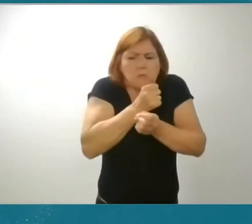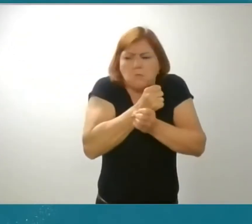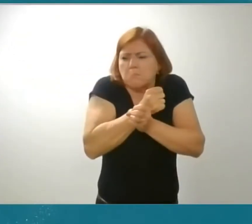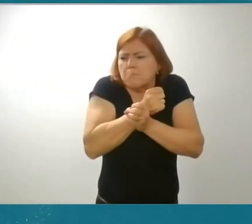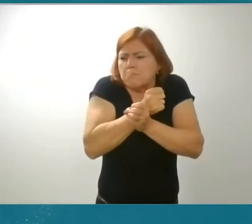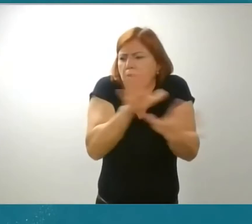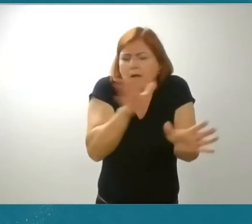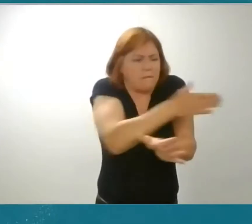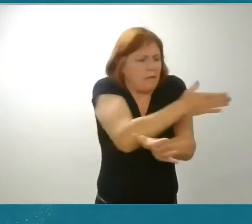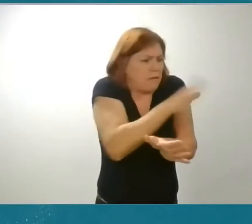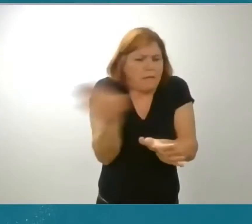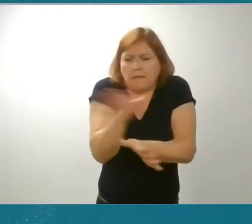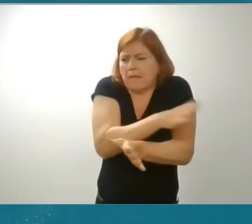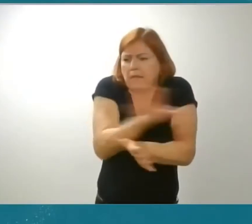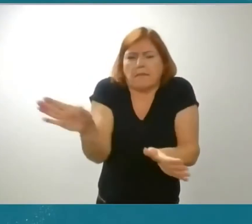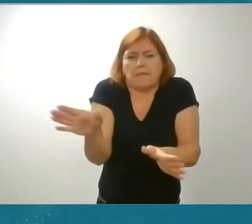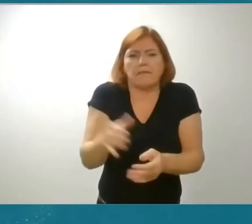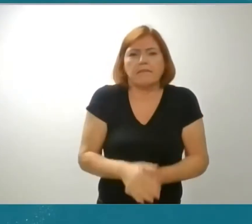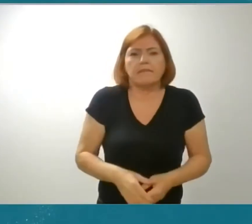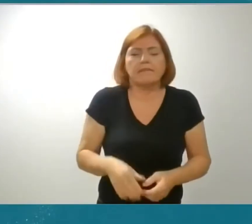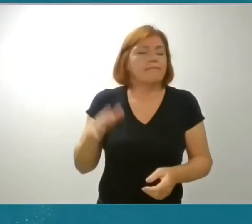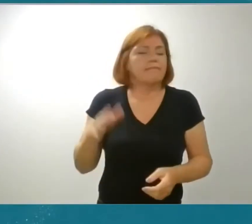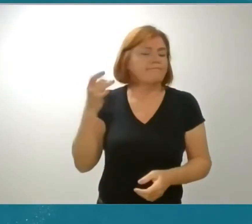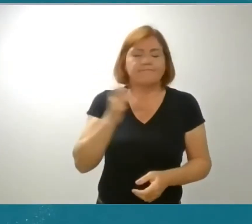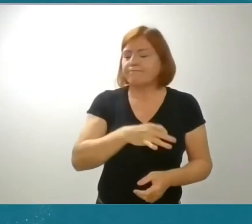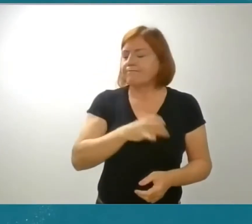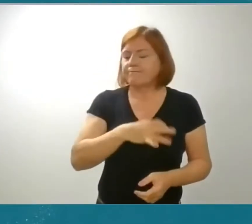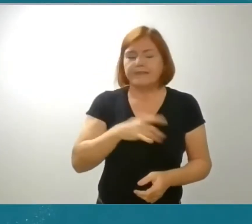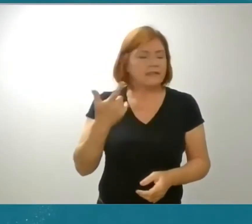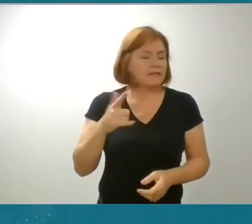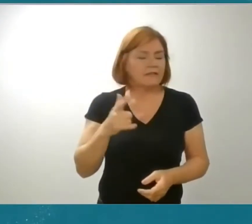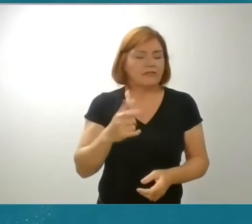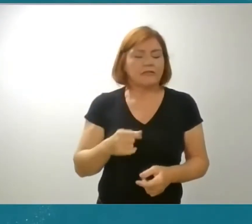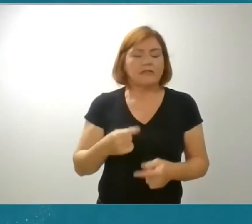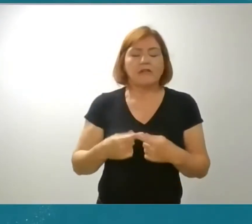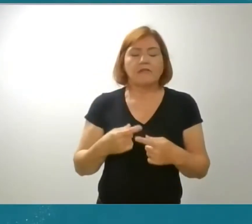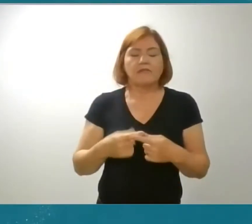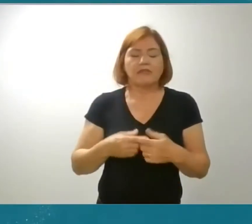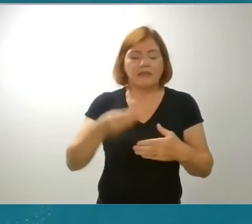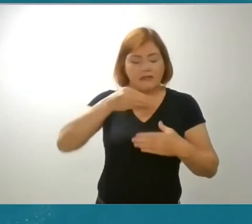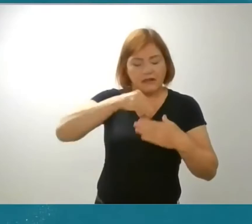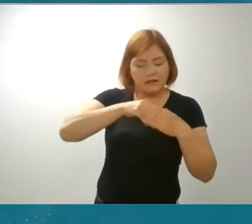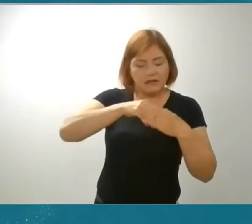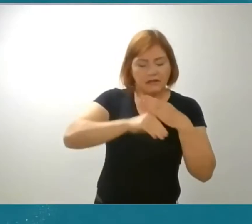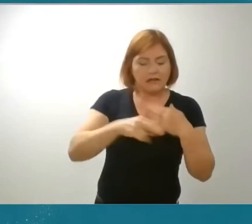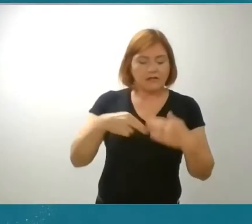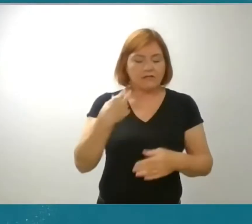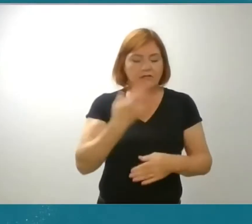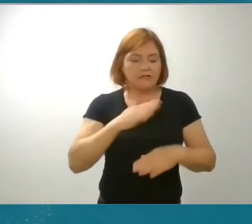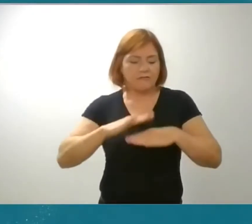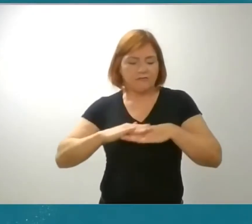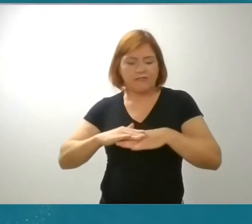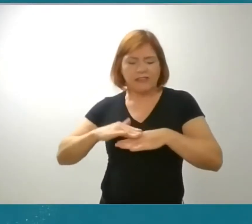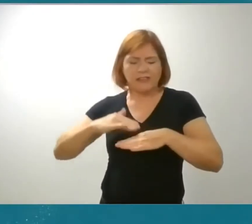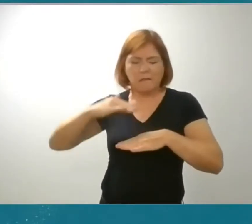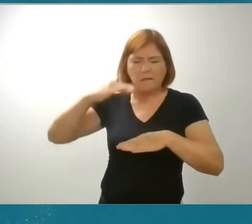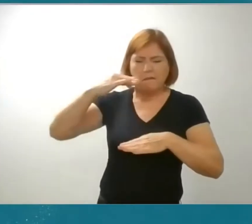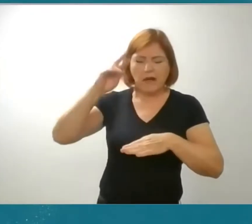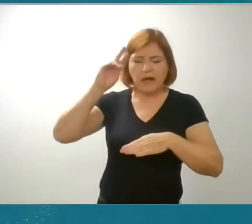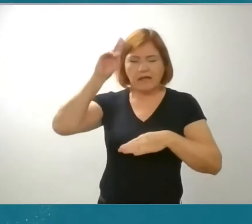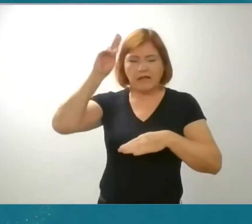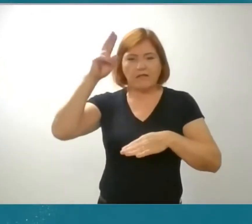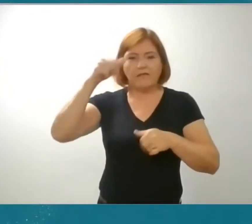ali reger as nações não é mais esmagando as nações. Reger as nações será apacentar as nações. Aí